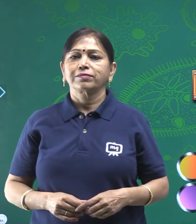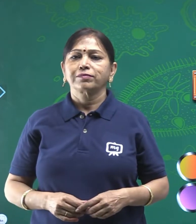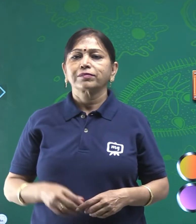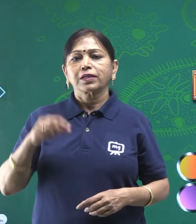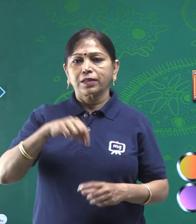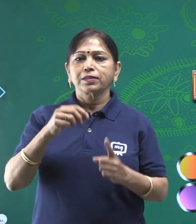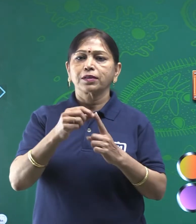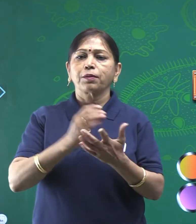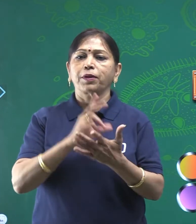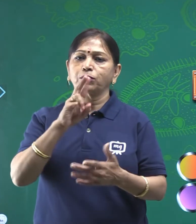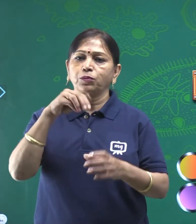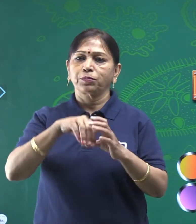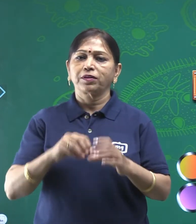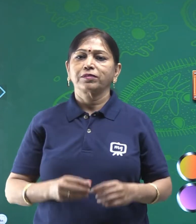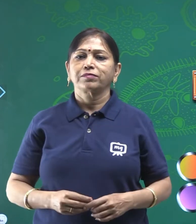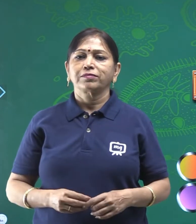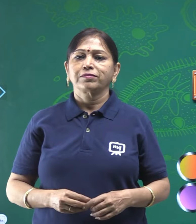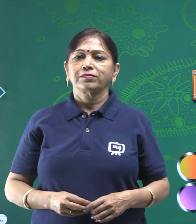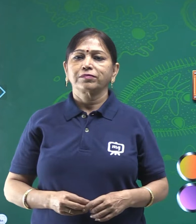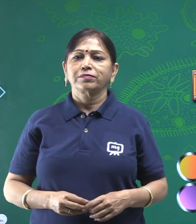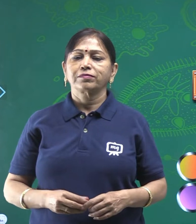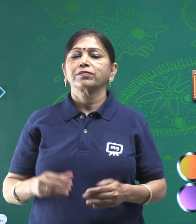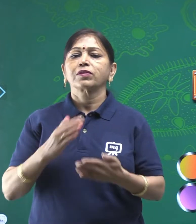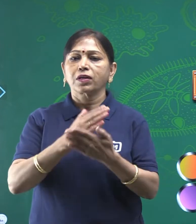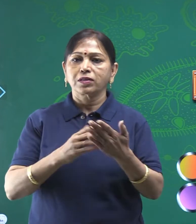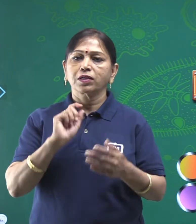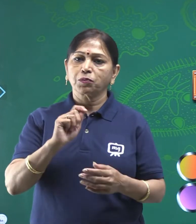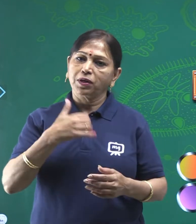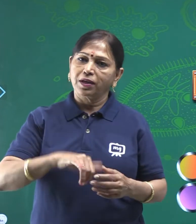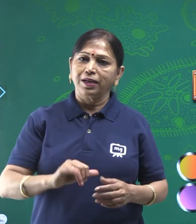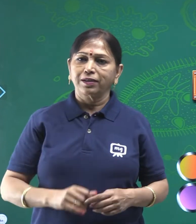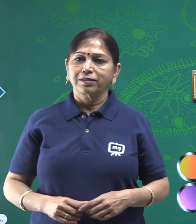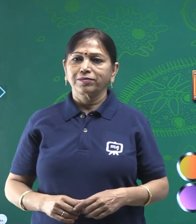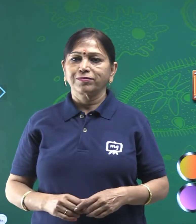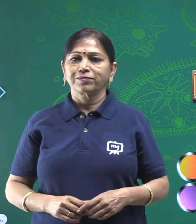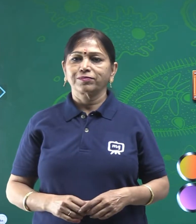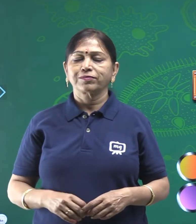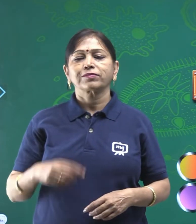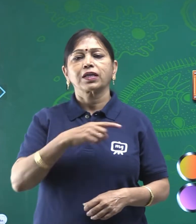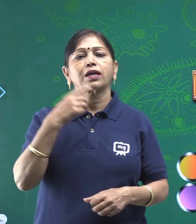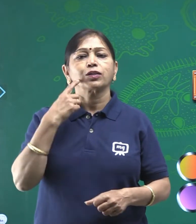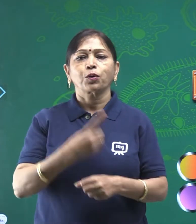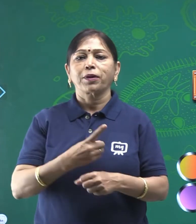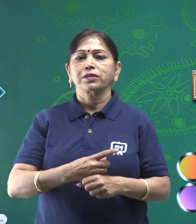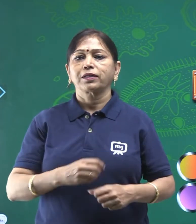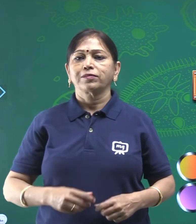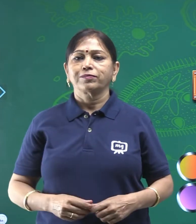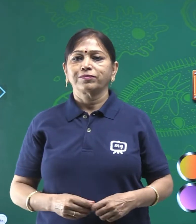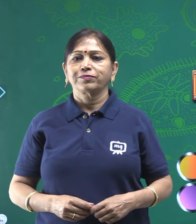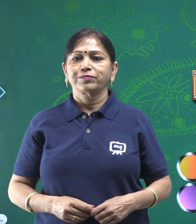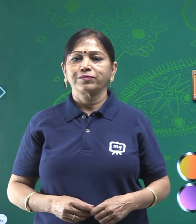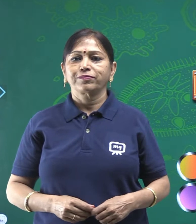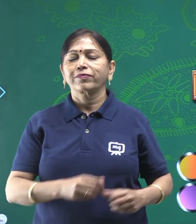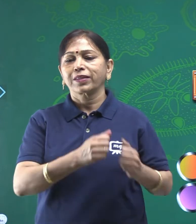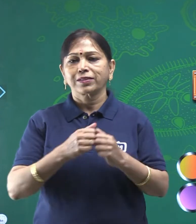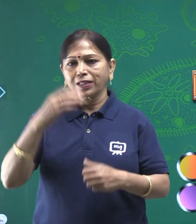इस भाग में शेष अभ्यास कार्य करेंगे। महेंद्र कुमार जैन, मेरे